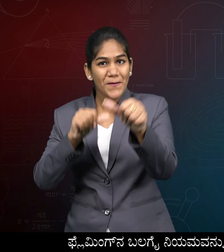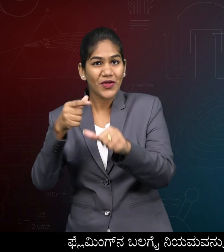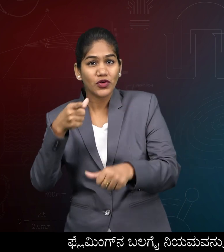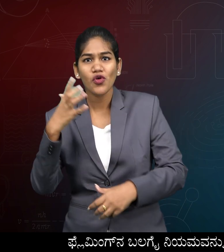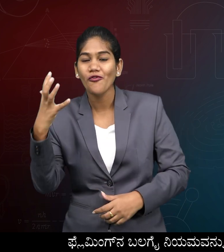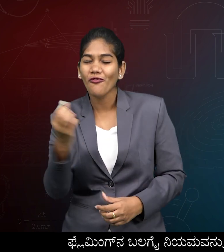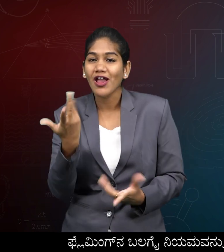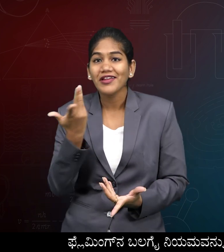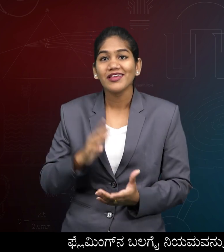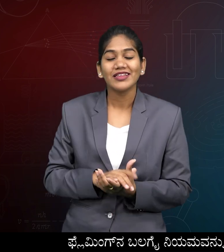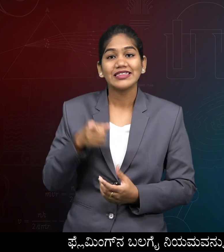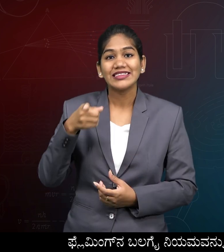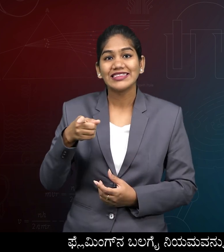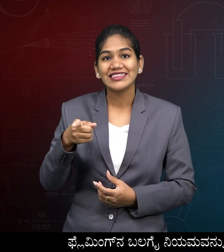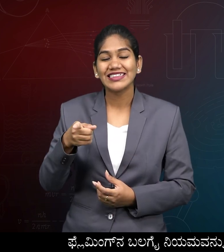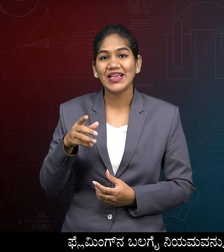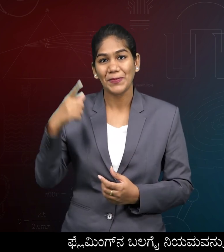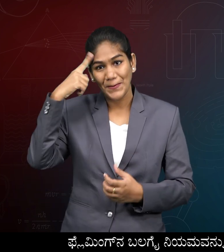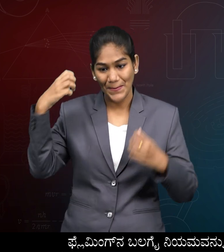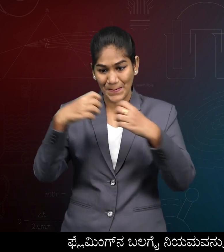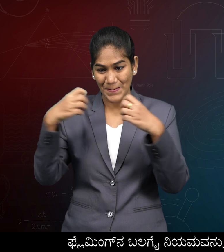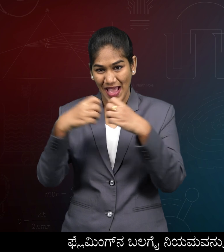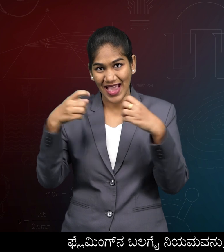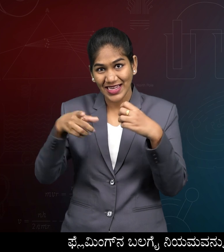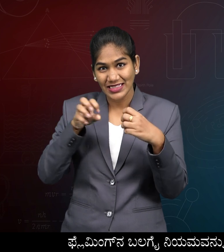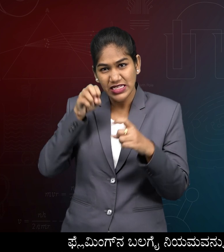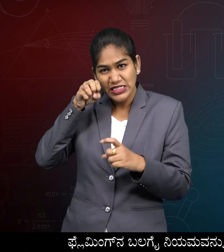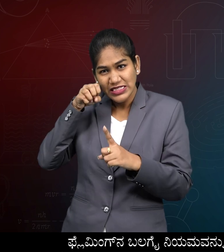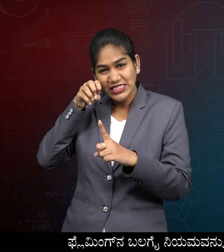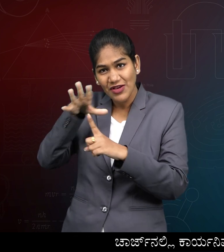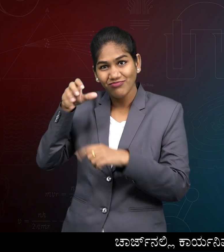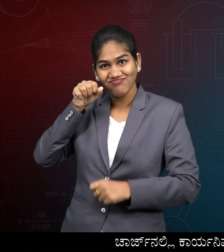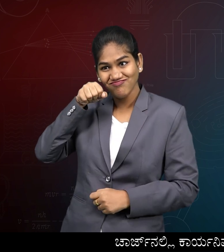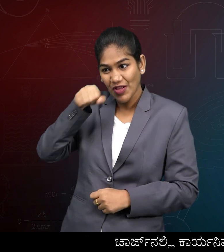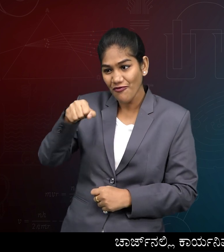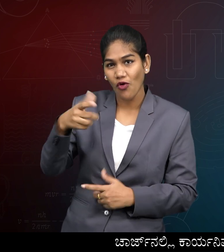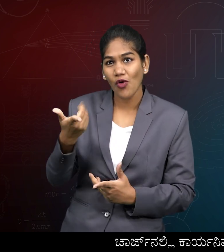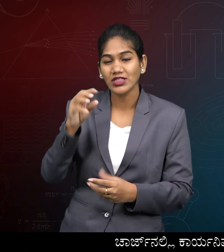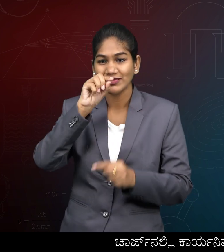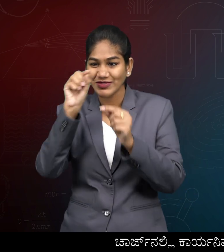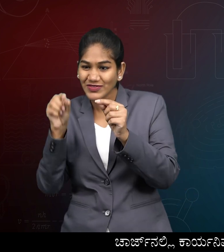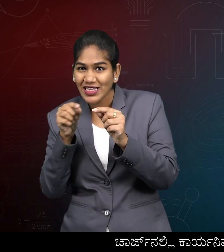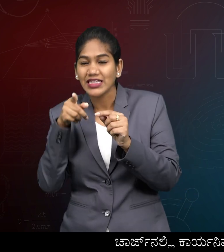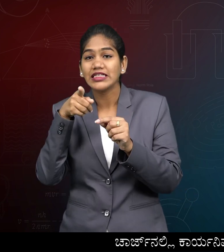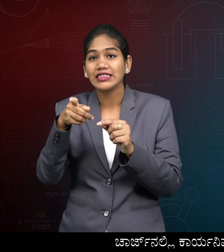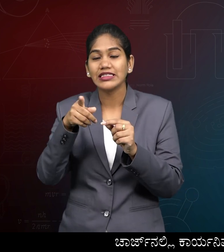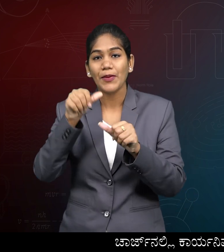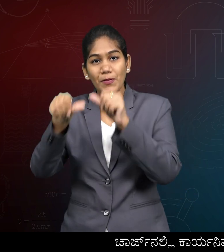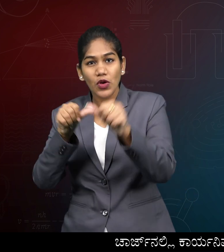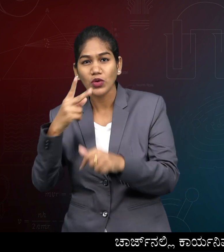ಫ್ಲೆಮಿಂಗ್ನ ಬಲಗೈ ನಿಯಮವನ್ನು ಬಳಸಿಕೊಂಡು ಕಾಂತೀಯ ಕ್ಷೇತ್ರದಲ್ಲಿ ಚಲಿಸುವ ಚಾರ್ಜ್ನಲ್ಲಿ ಕಾರ್ಯನಿರ್ವಹಿಸುವ ಕಾಂತೀಯ ಬಲದ